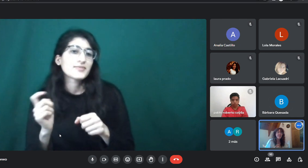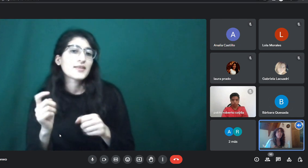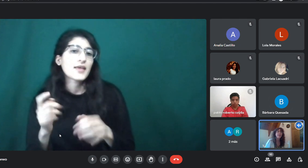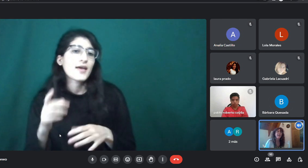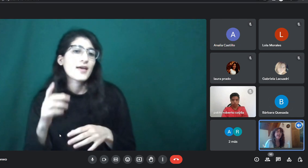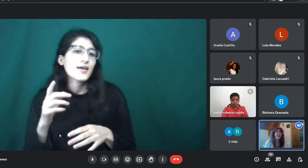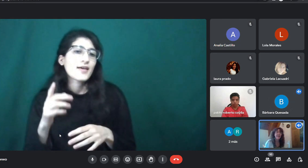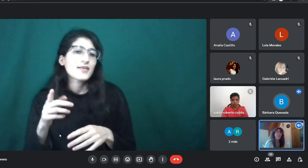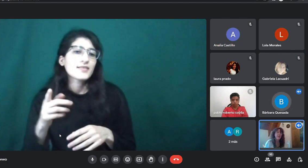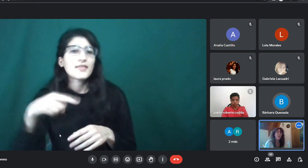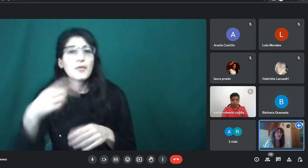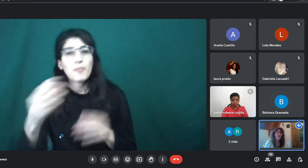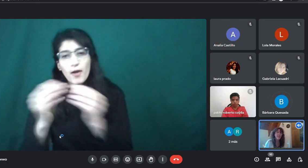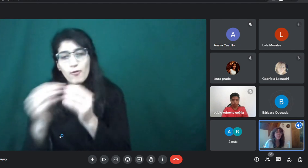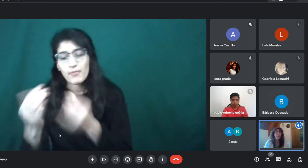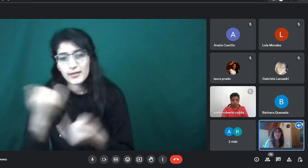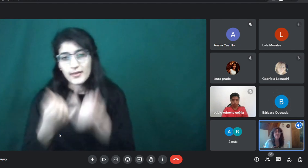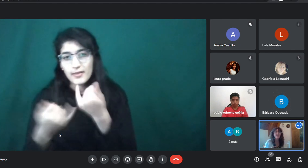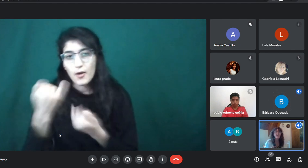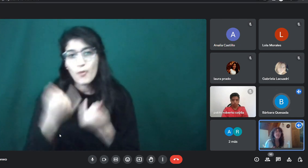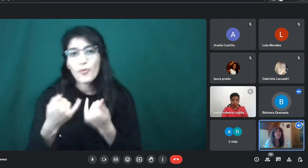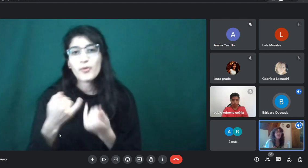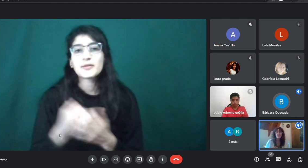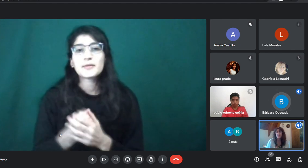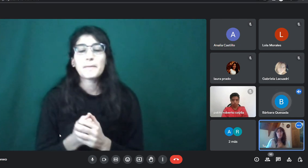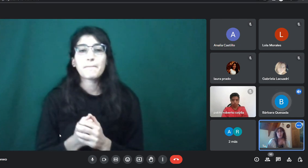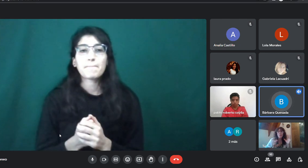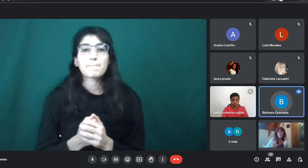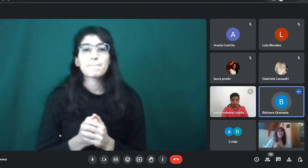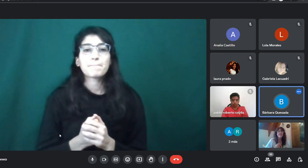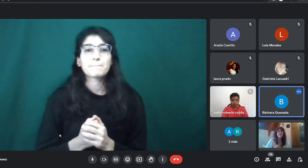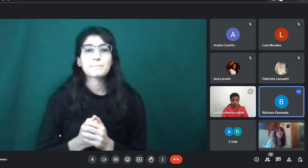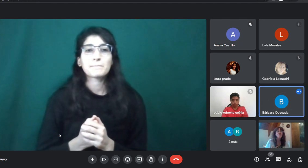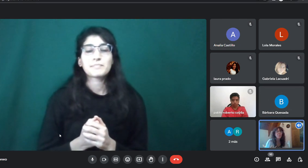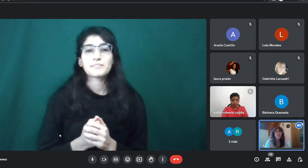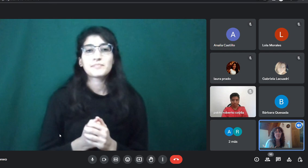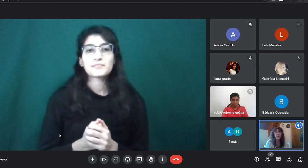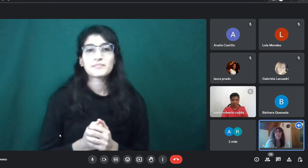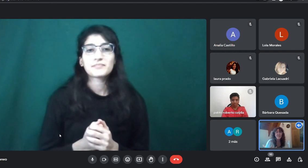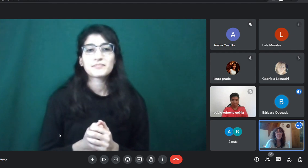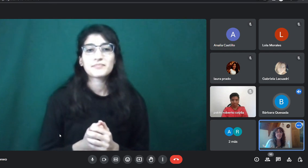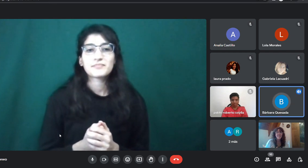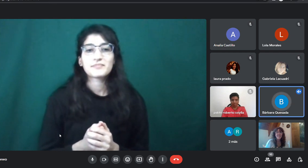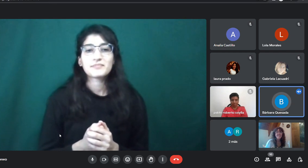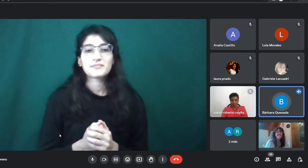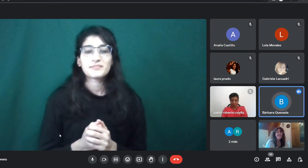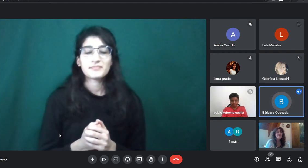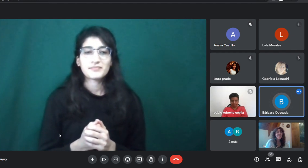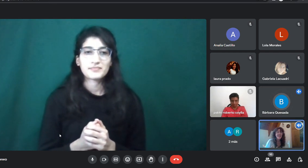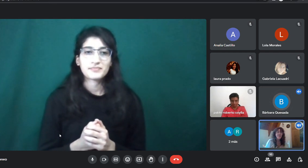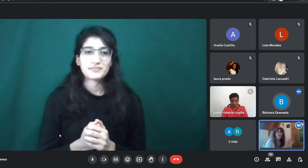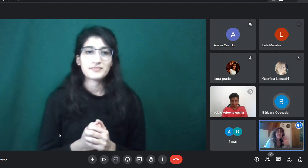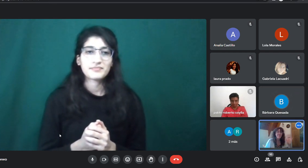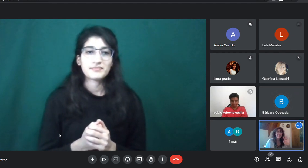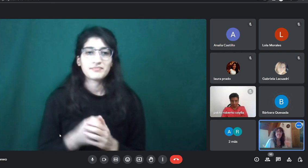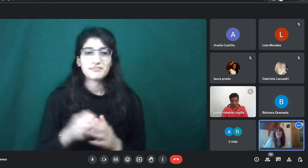aparte para cualquier tema. ¿Sí? Bueno, muchísimas gracias. Pensando. No, por favor. Chao, profe. Hasta chao, luego.